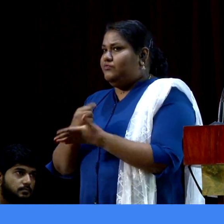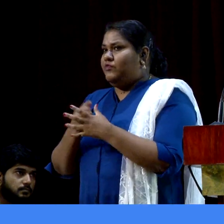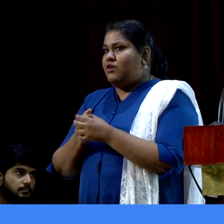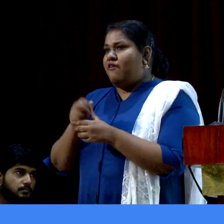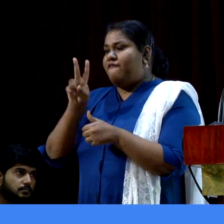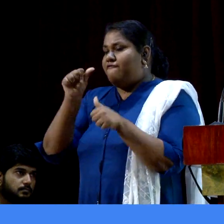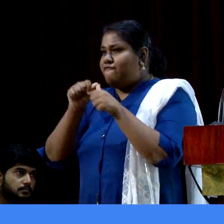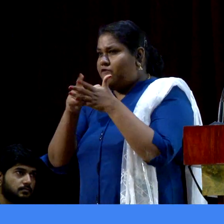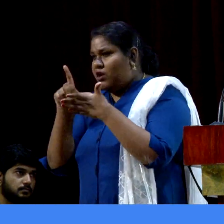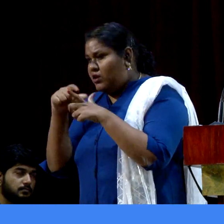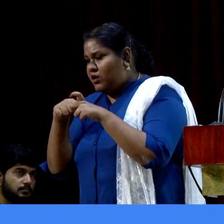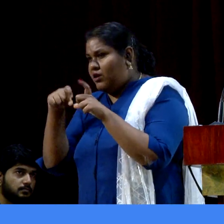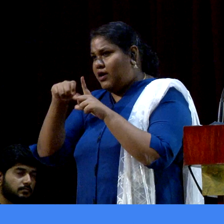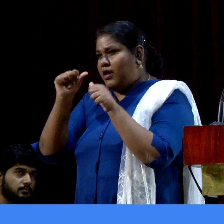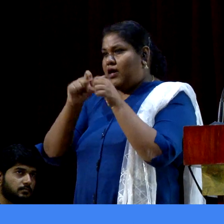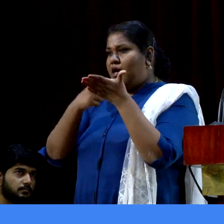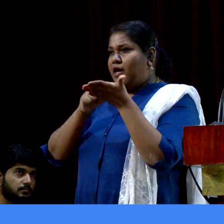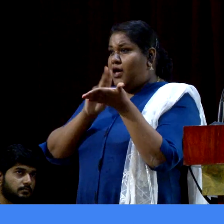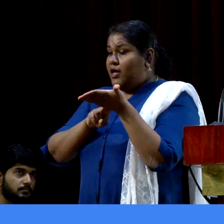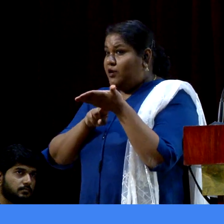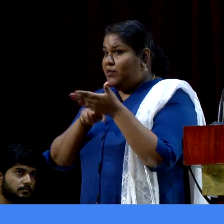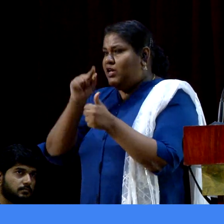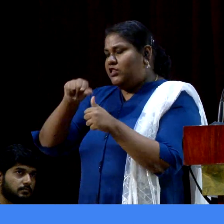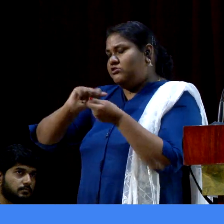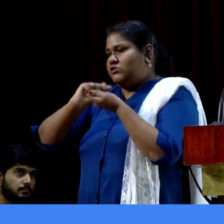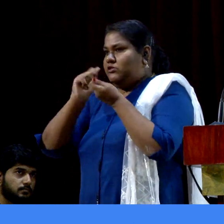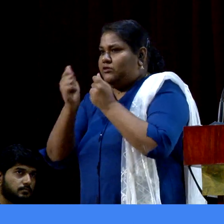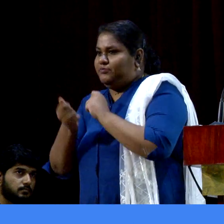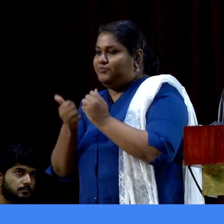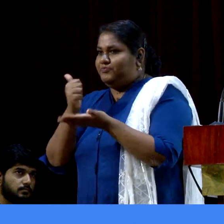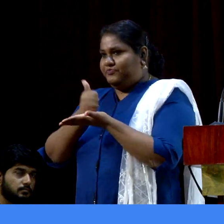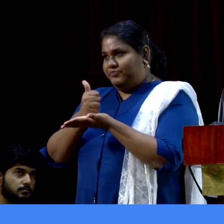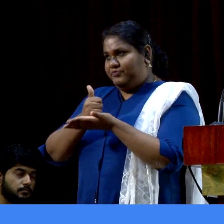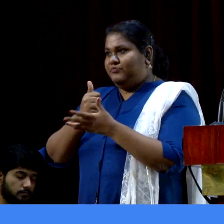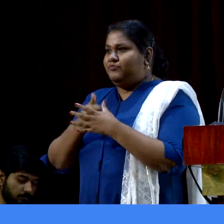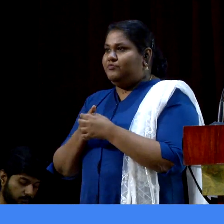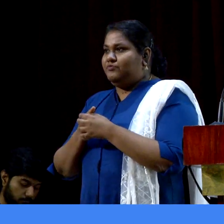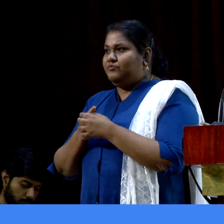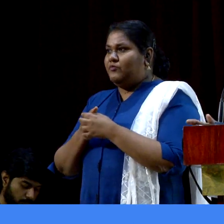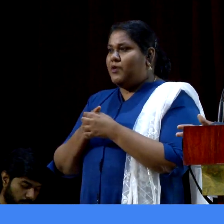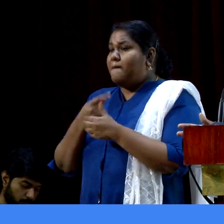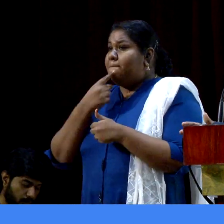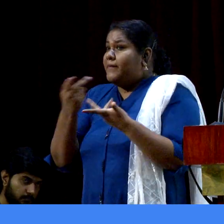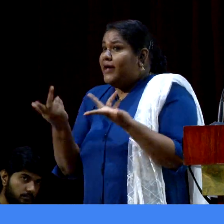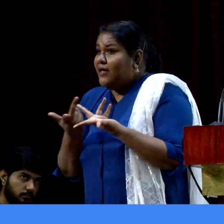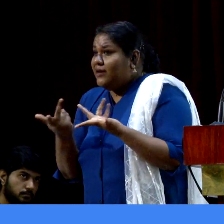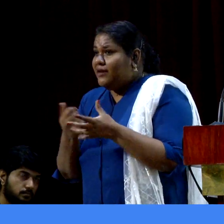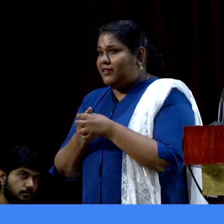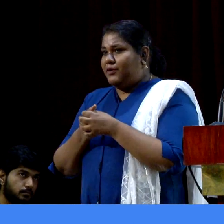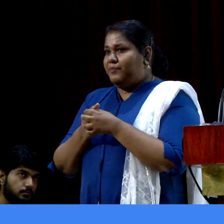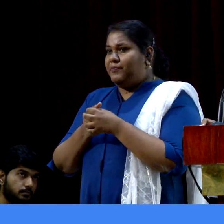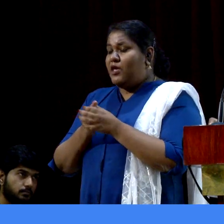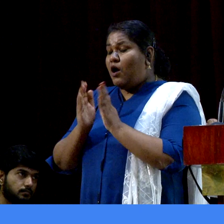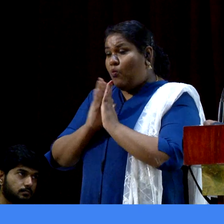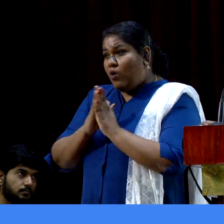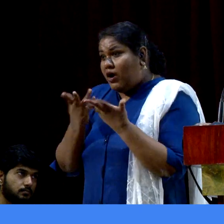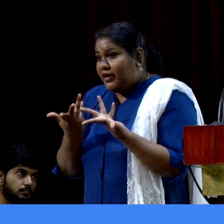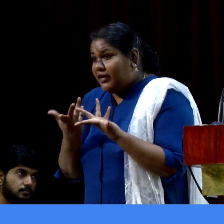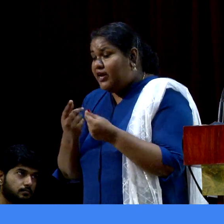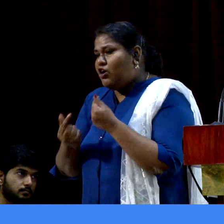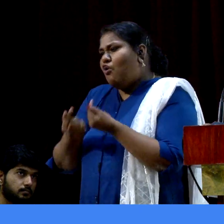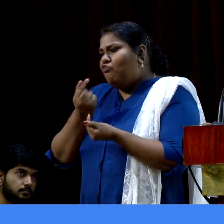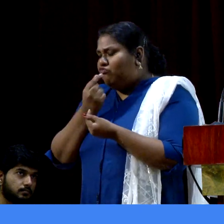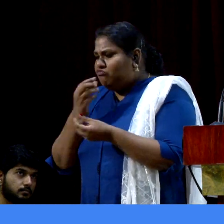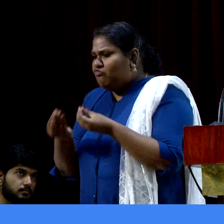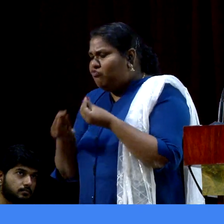வேளக்கிழமை இரவு விரதம் என்று கருதி கொள்ள வேண்டும் என்று சொல்லப்பட்டது. ஏனென்று சொன்னால் உணவை வழங்குவதற்கு அரசிடம் தானியங்கள்